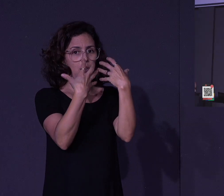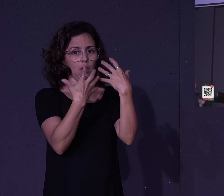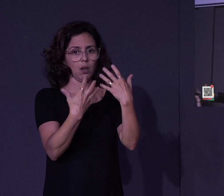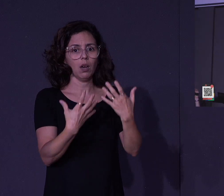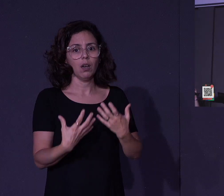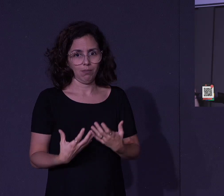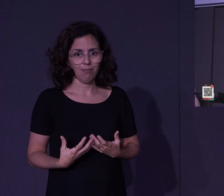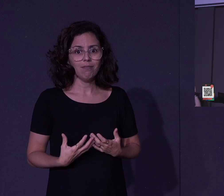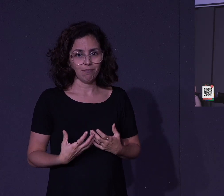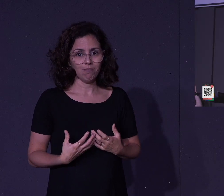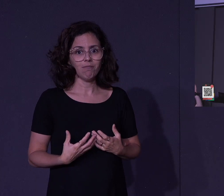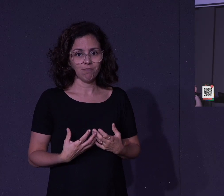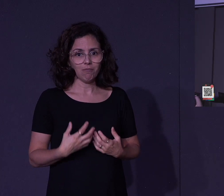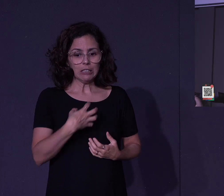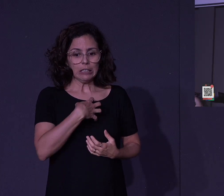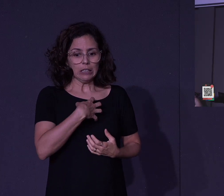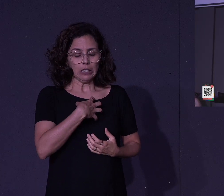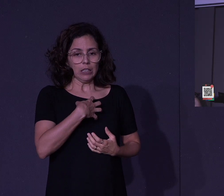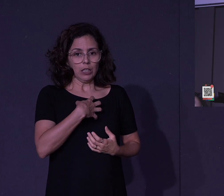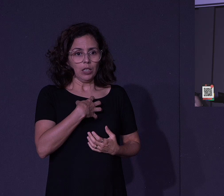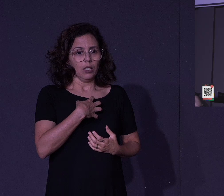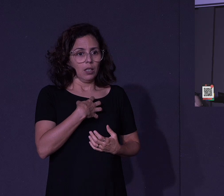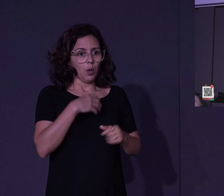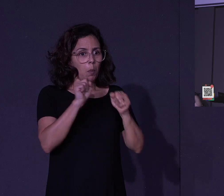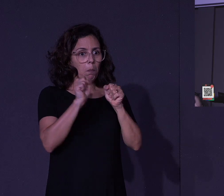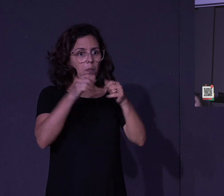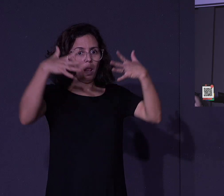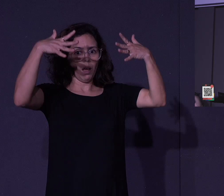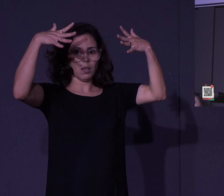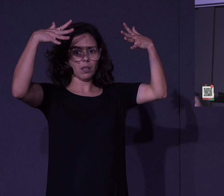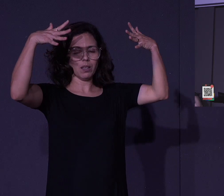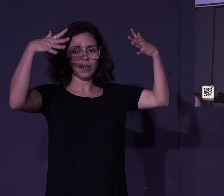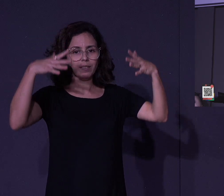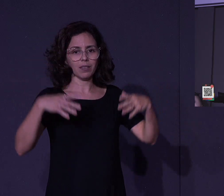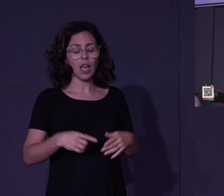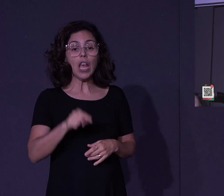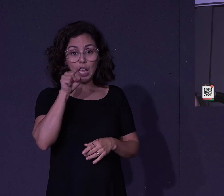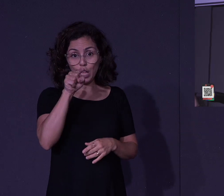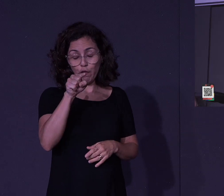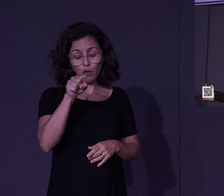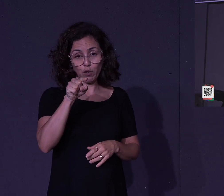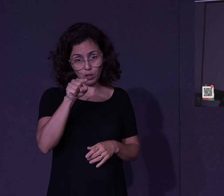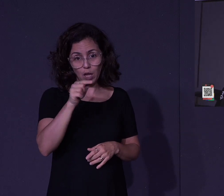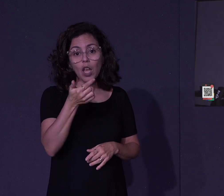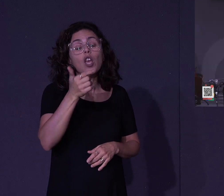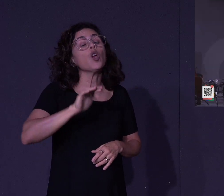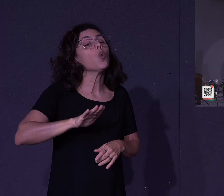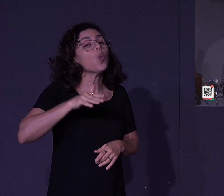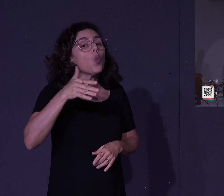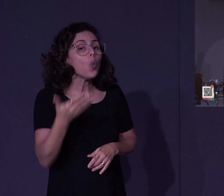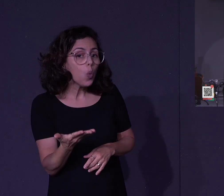Amém? Quando falar, você vai dizer: foi a mão de Deus. É a bondade